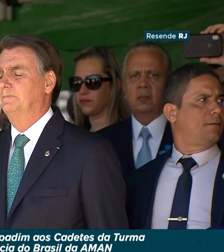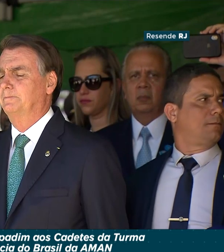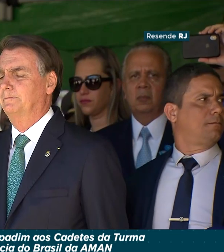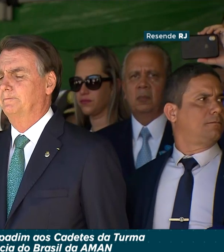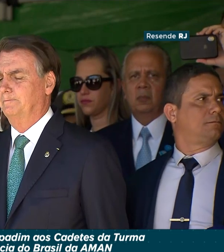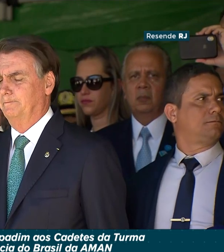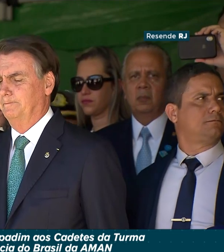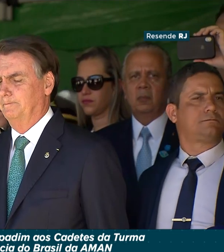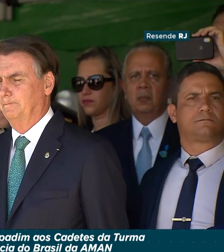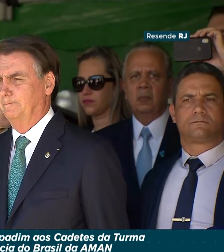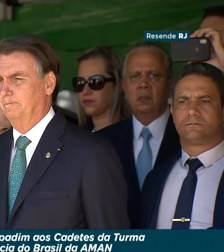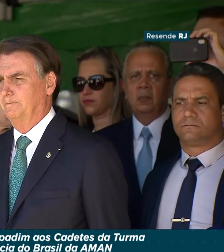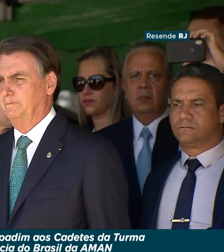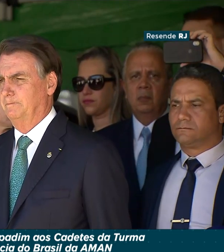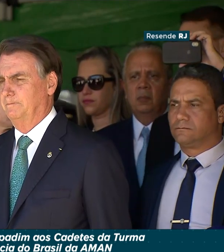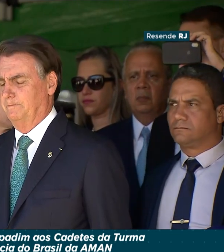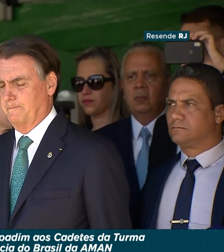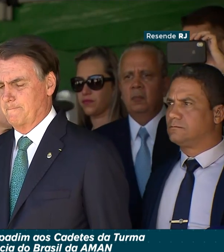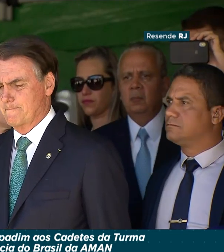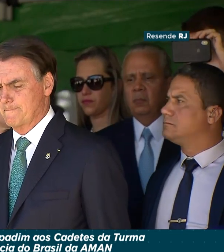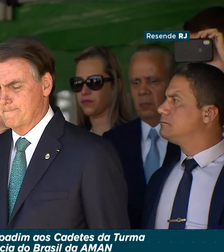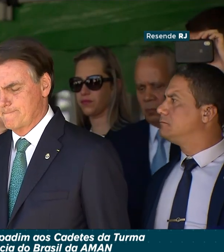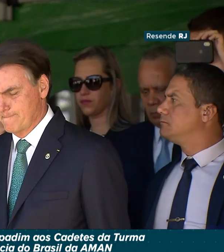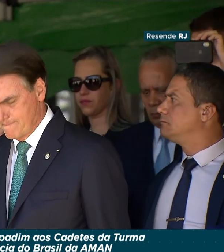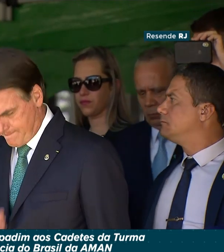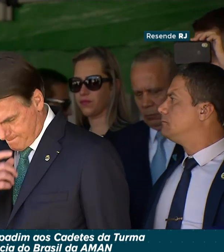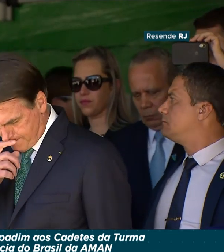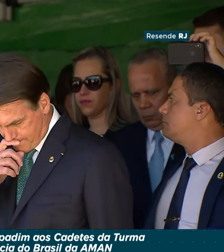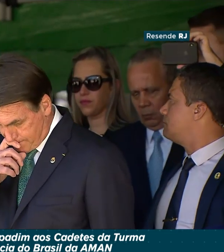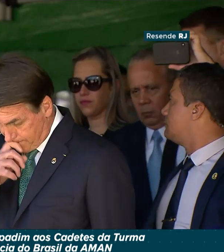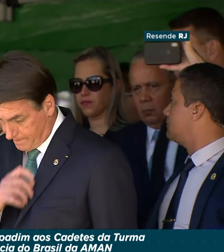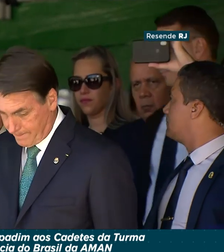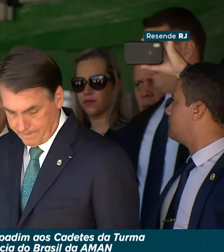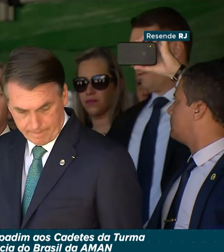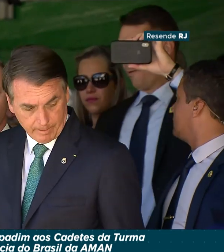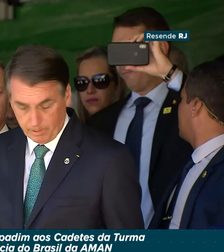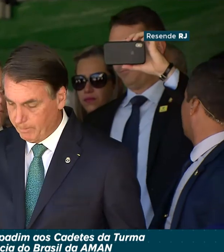Senhor Presidente da República Federativa do Brasil fará uso da palavra.